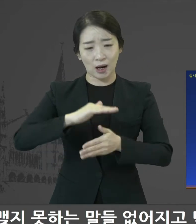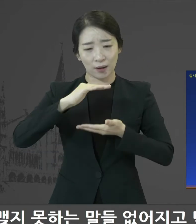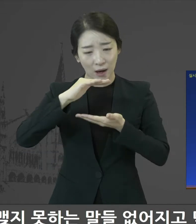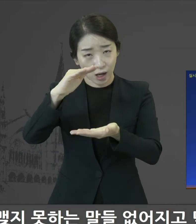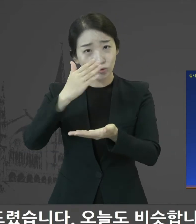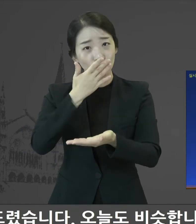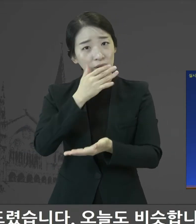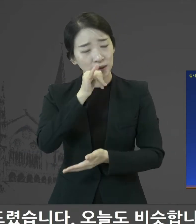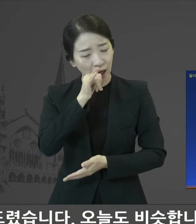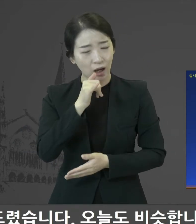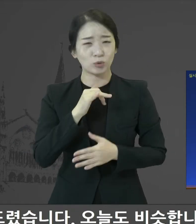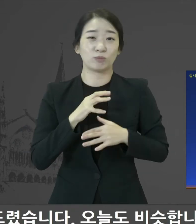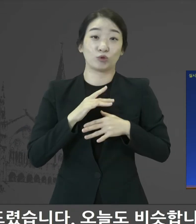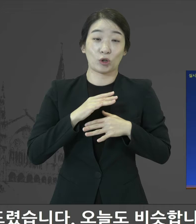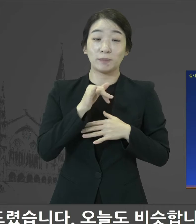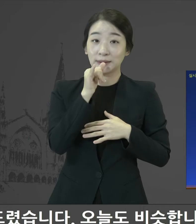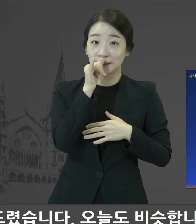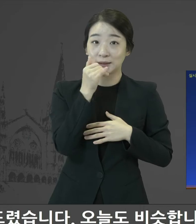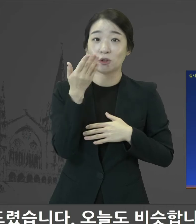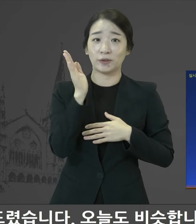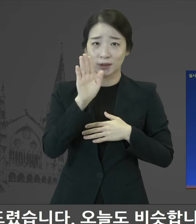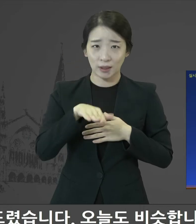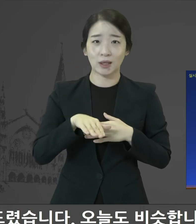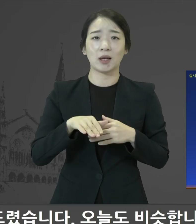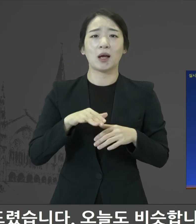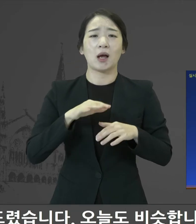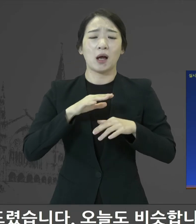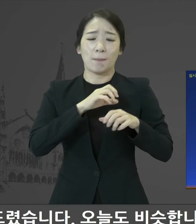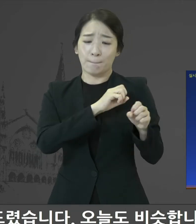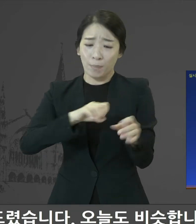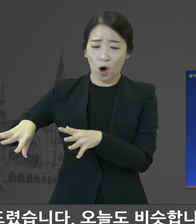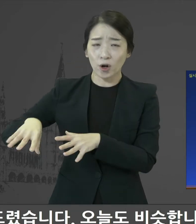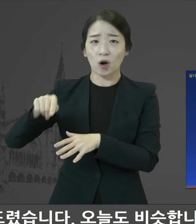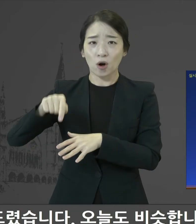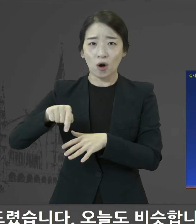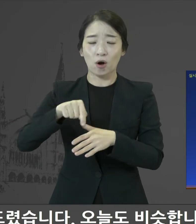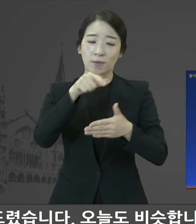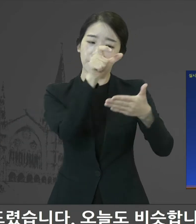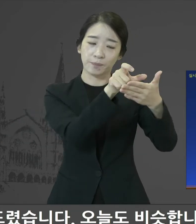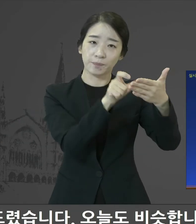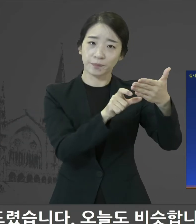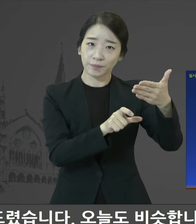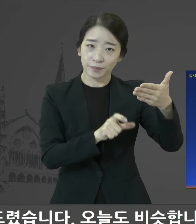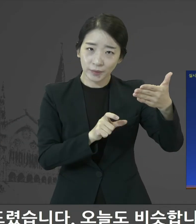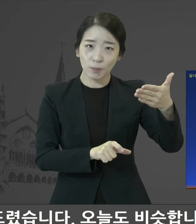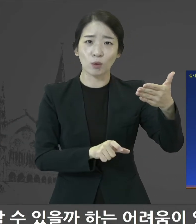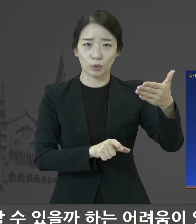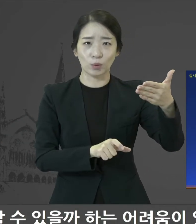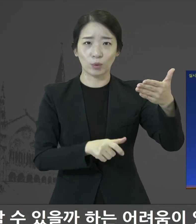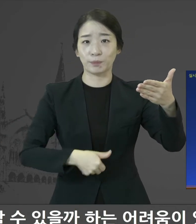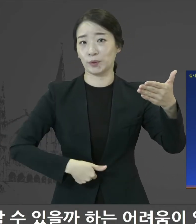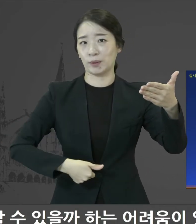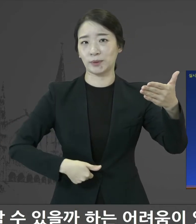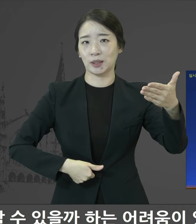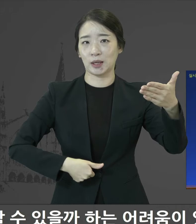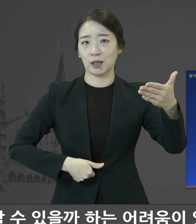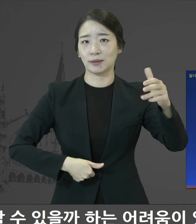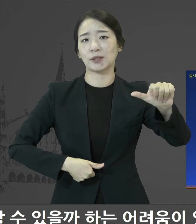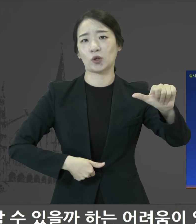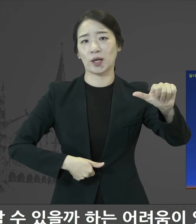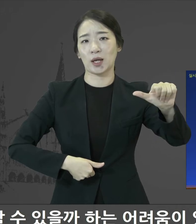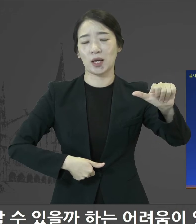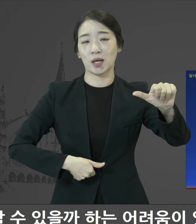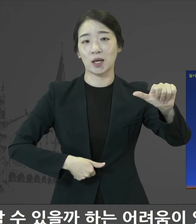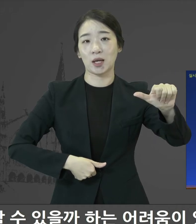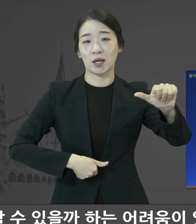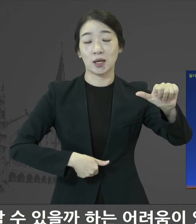있습니다. 버려야 할 것들 리스트를 작성해 주고 있죠. 5개 요소가 버려야 될 것들입니다.